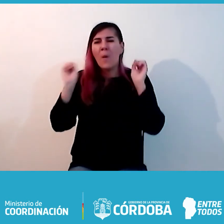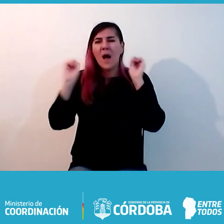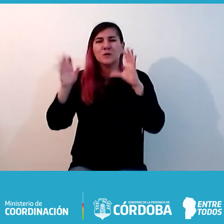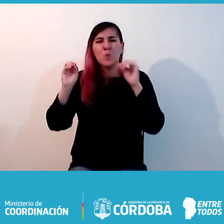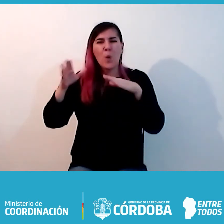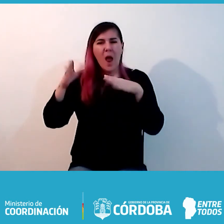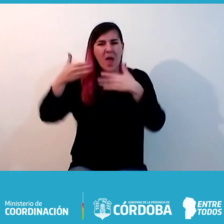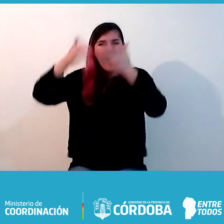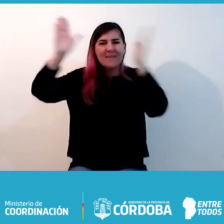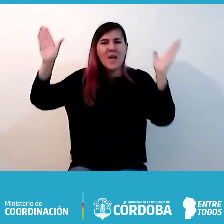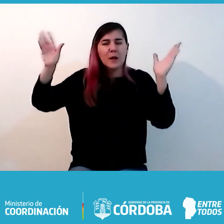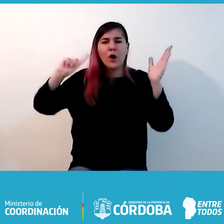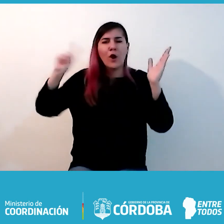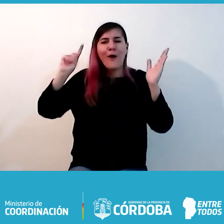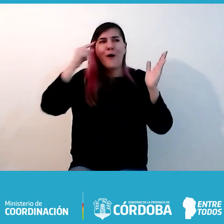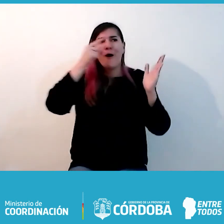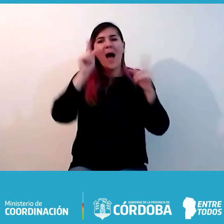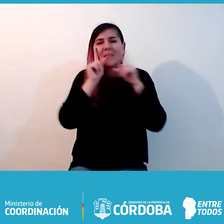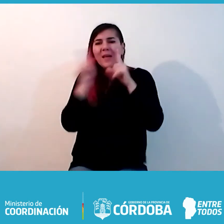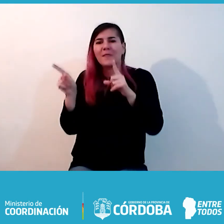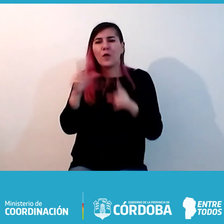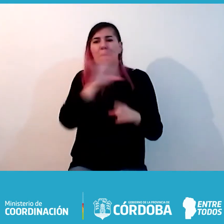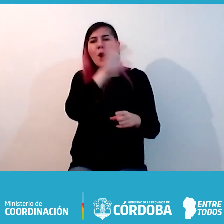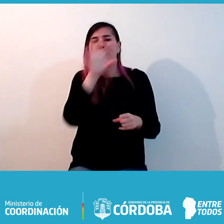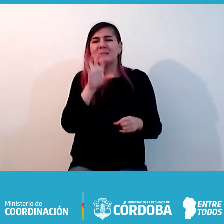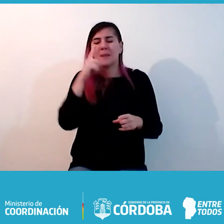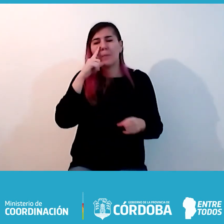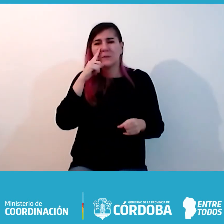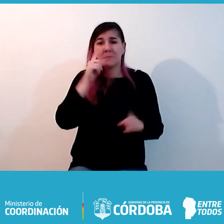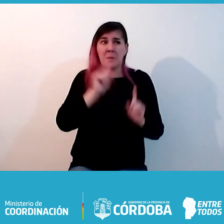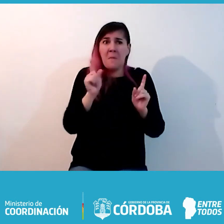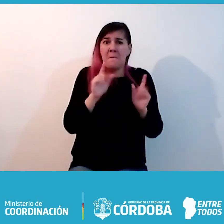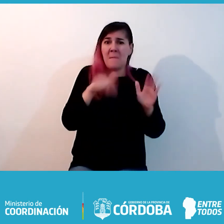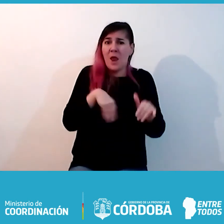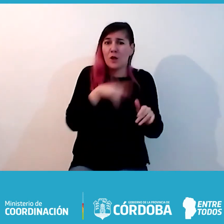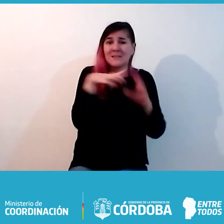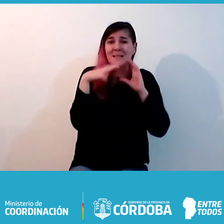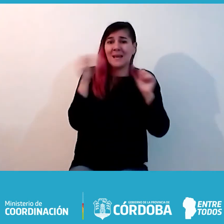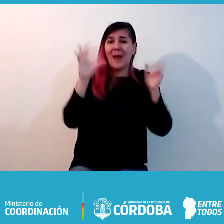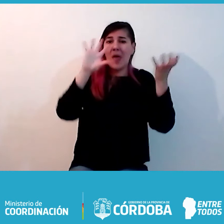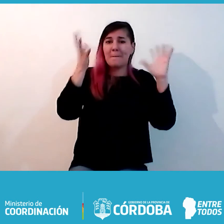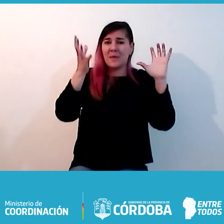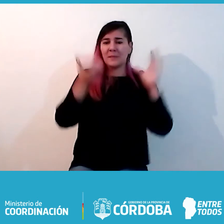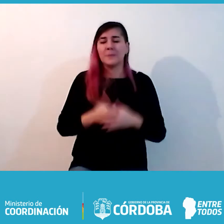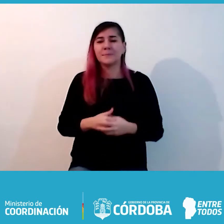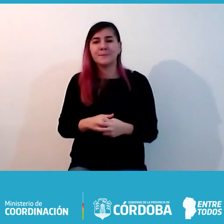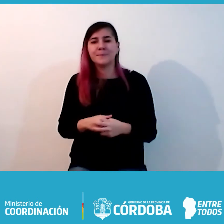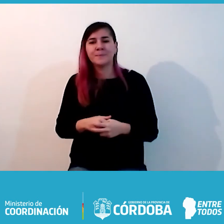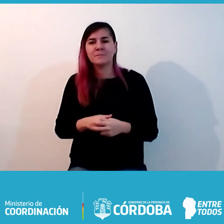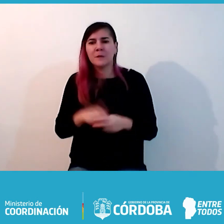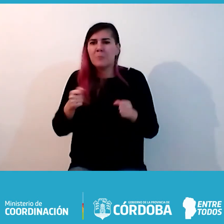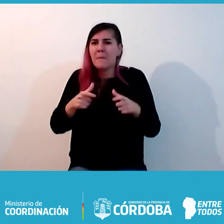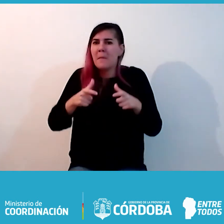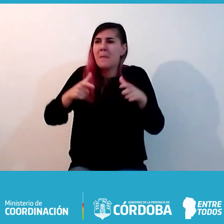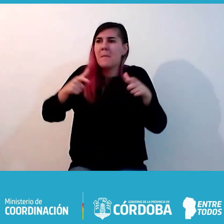abierto, etc., no atendidos por la provincia, los municipios y menos aún por esta Secretaría de Ambiente. Dice, ha proliferado